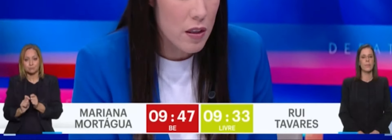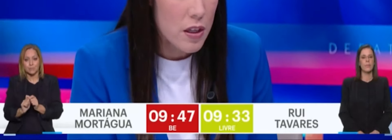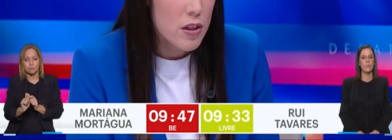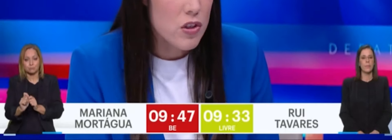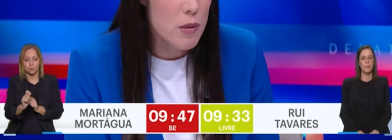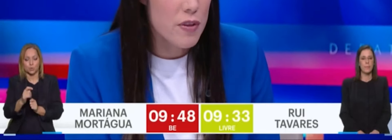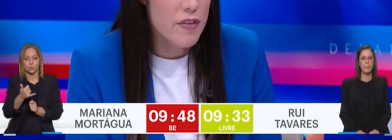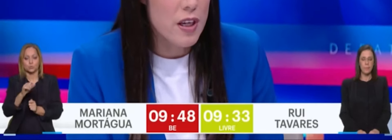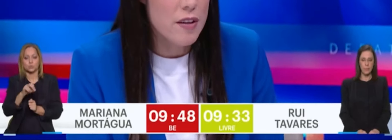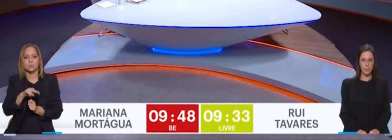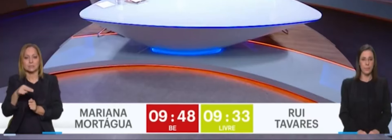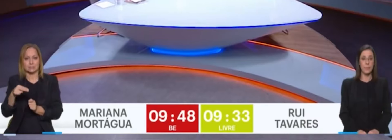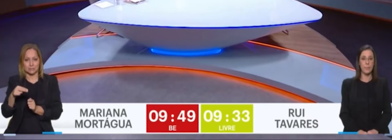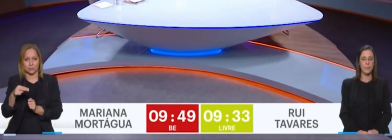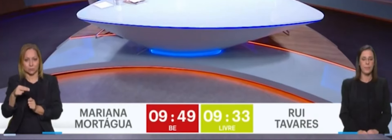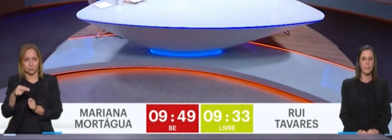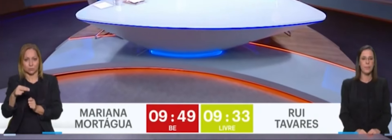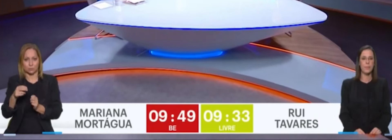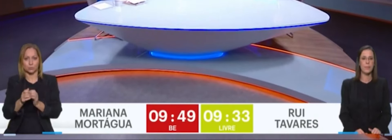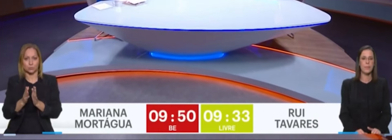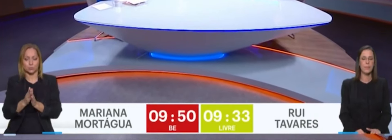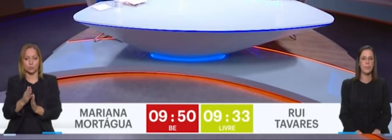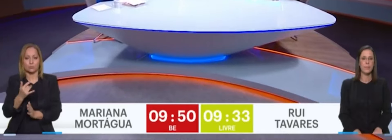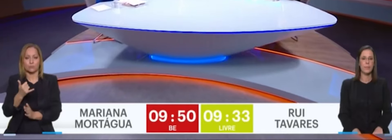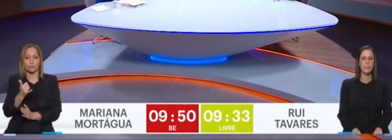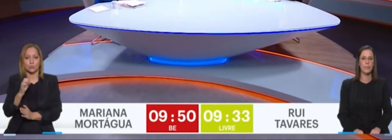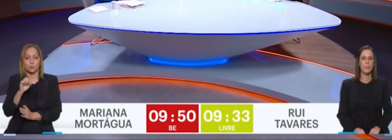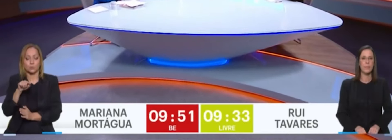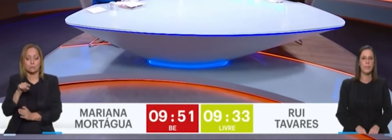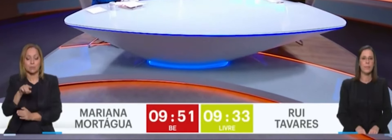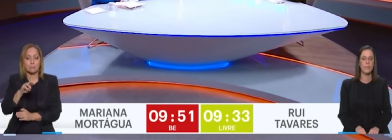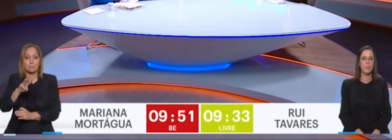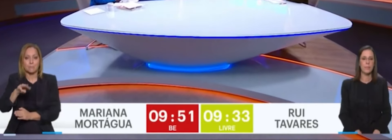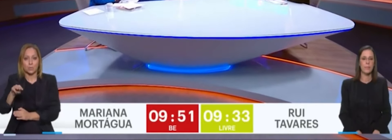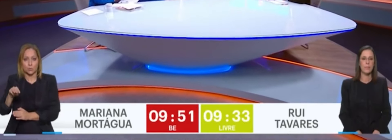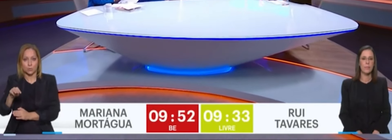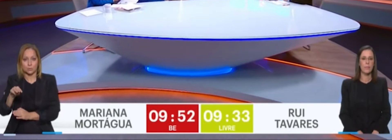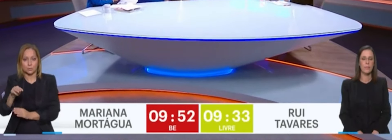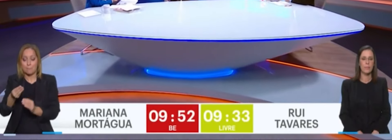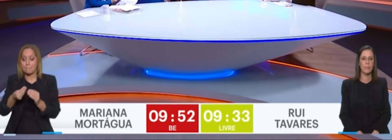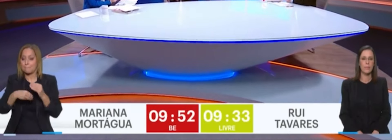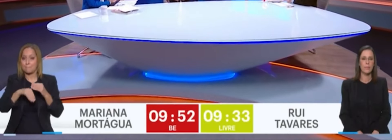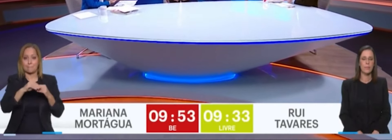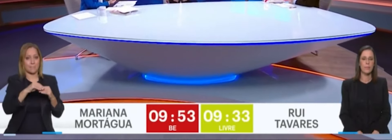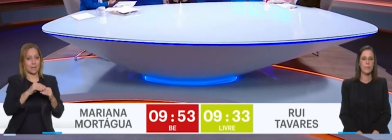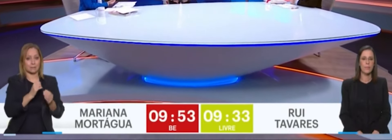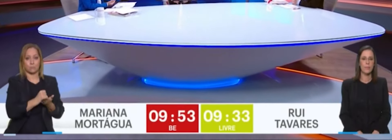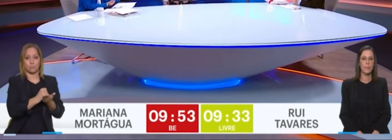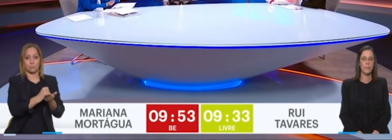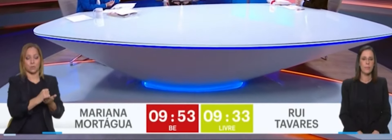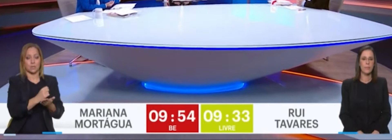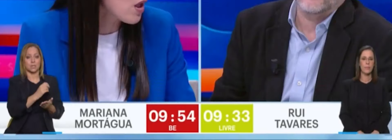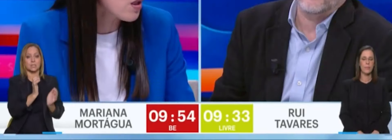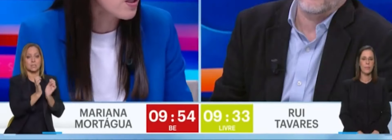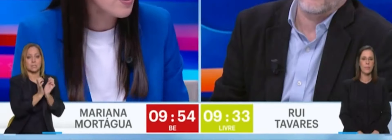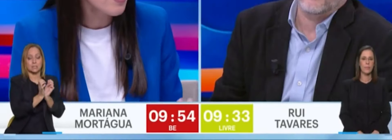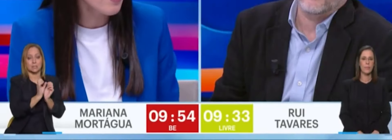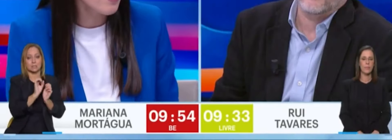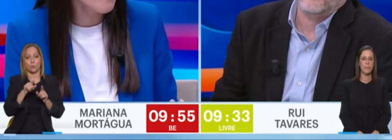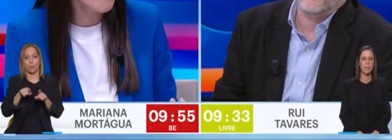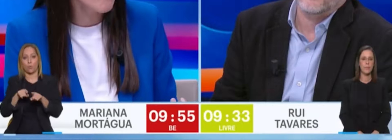Universal estaríamos a a falar de 28.000 milhões de euros que é mais do que são as contribuições para a segurança social ou a política social